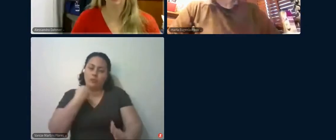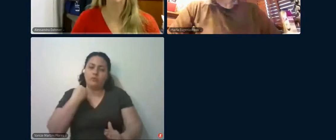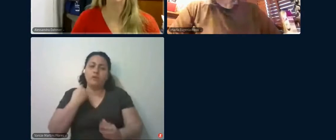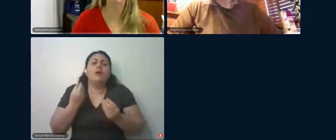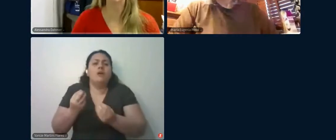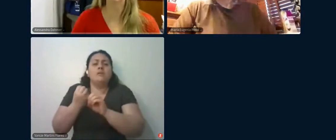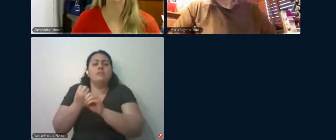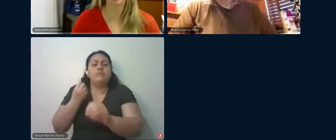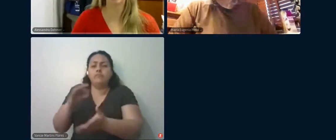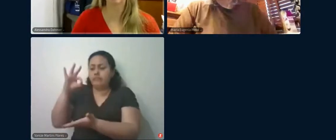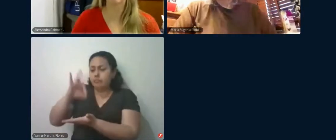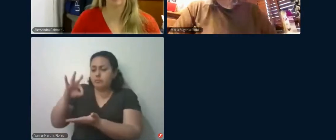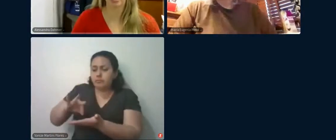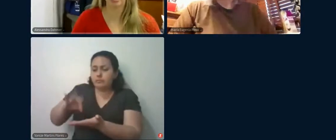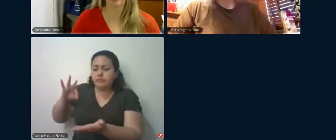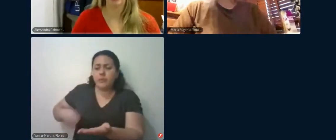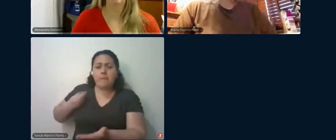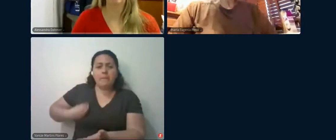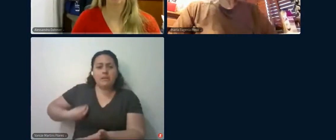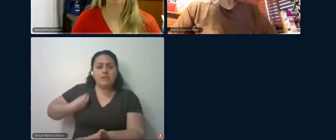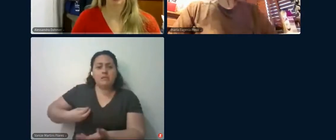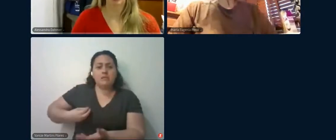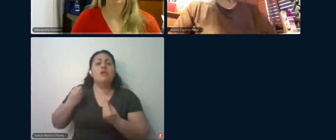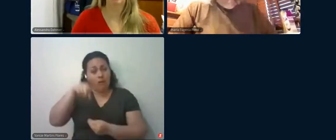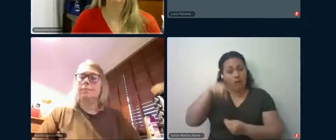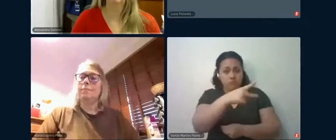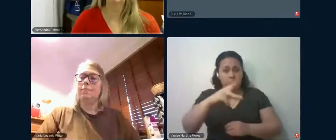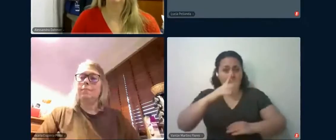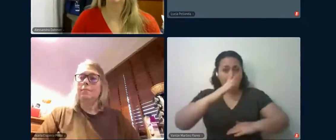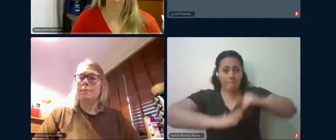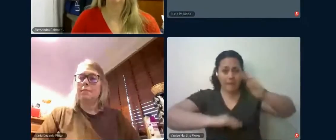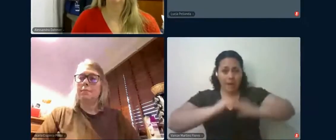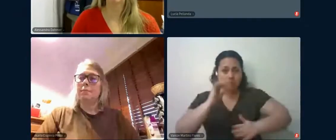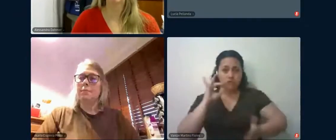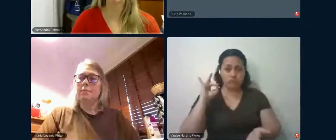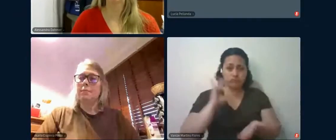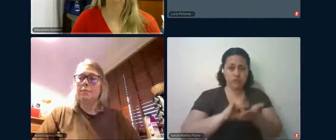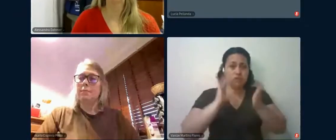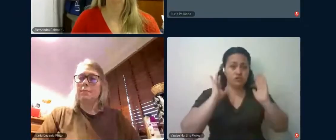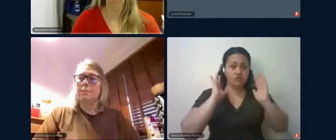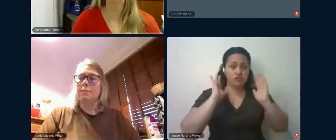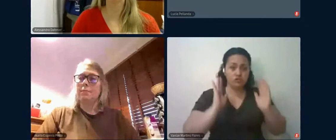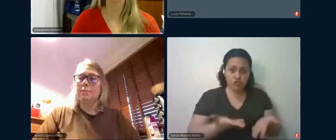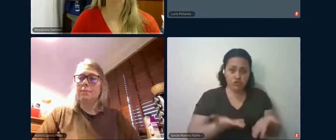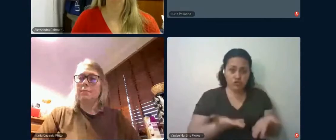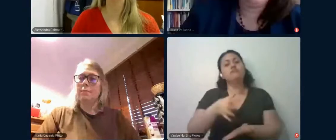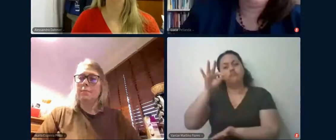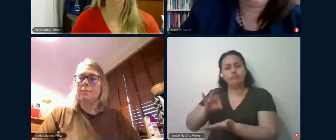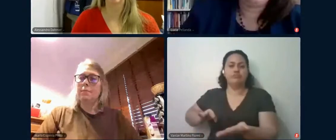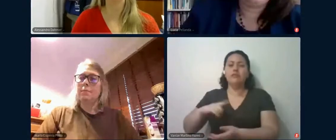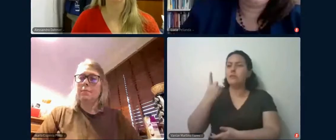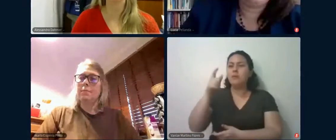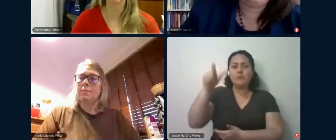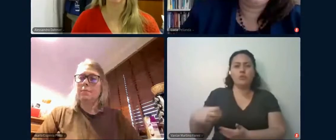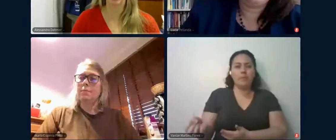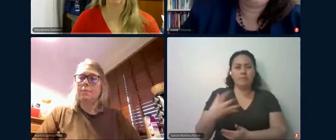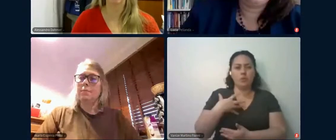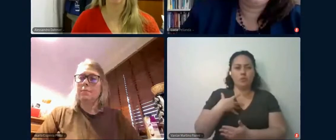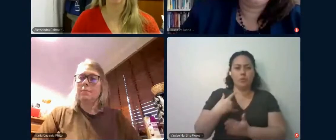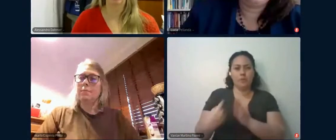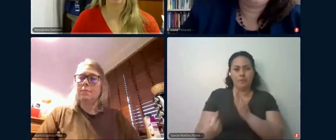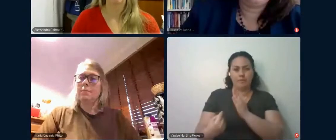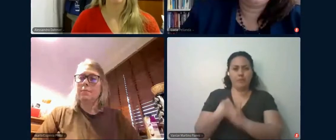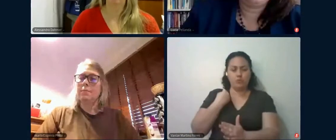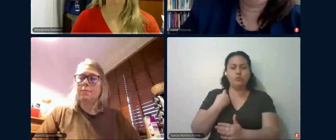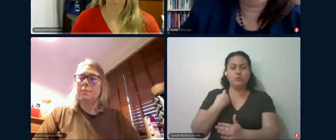pela realização das atividades, né? Então, alguém também enviou uma pergunta se todo mundo vai ter que ficar conectado o dia